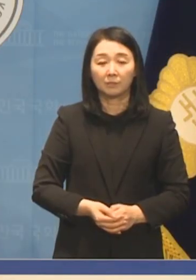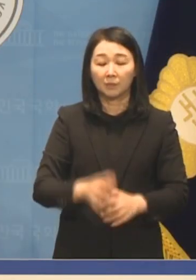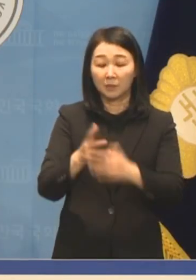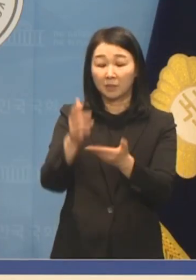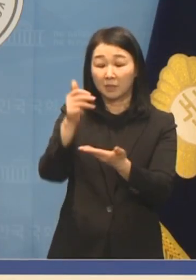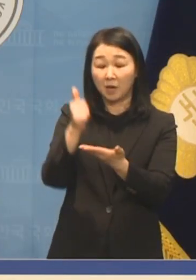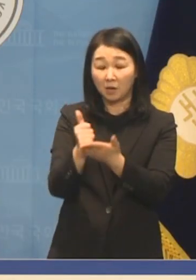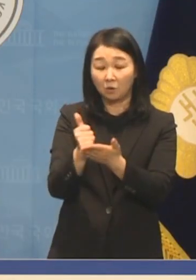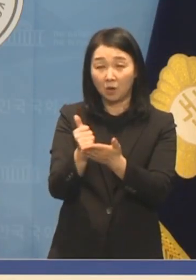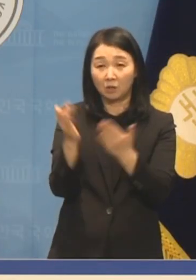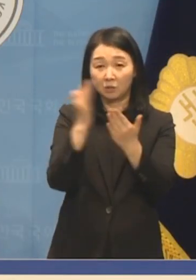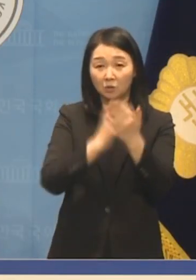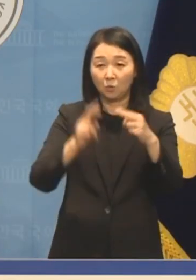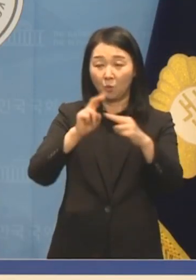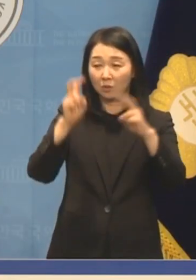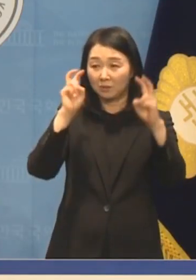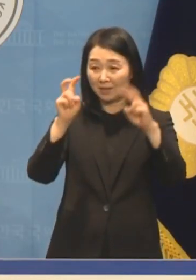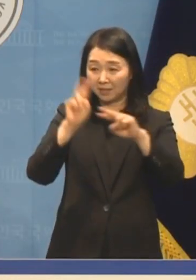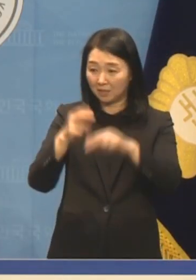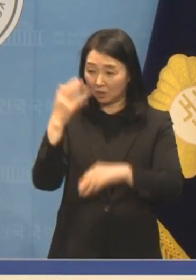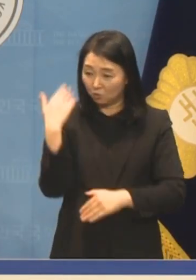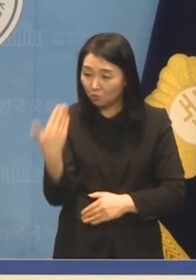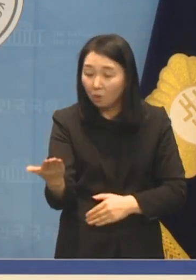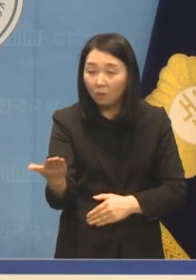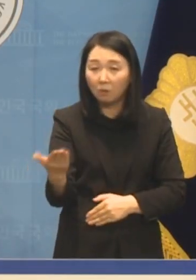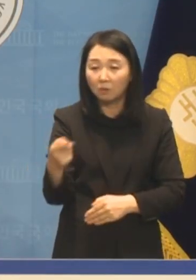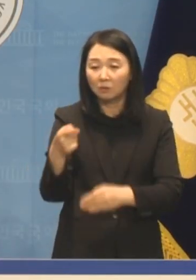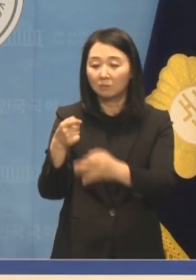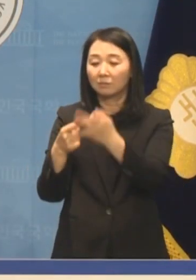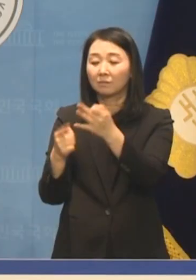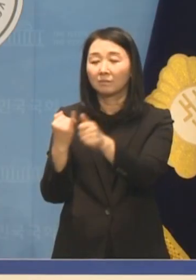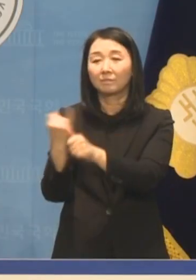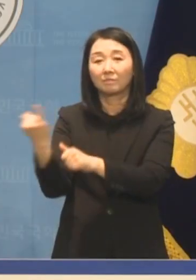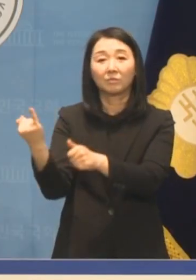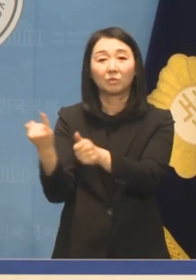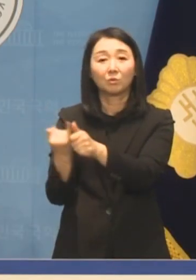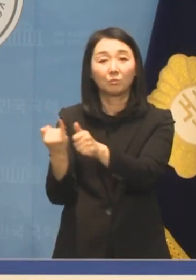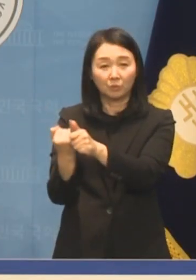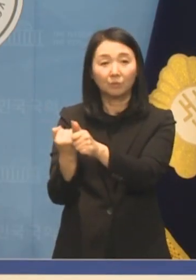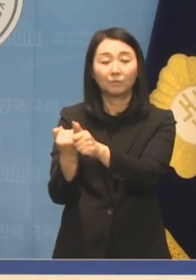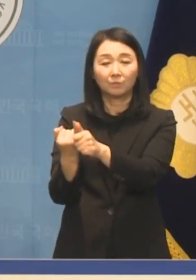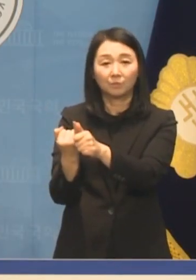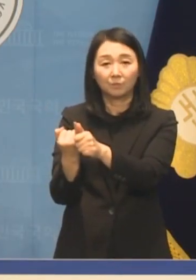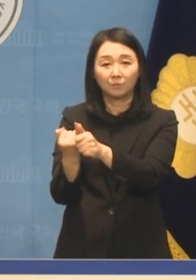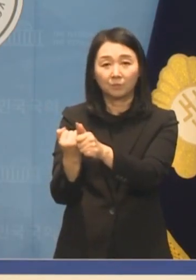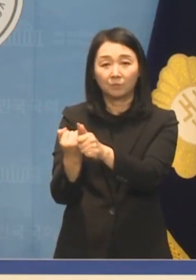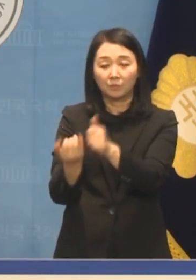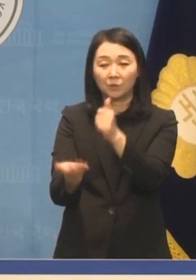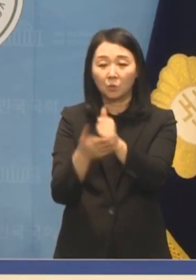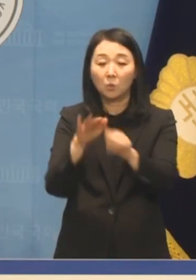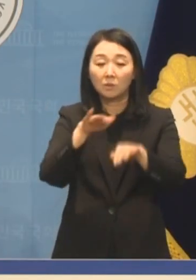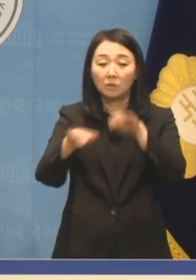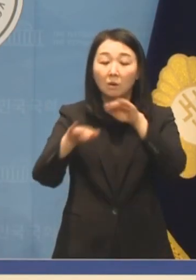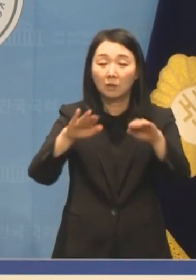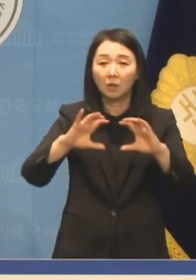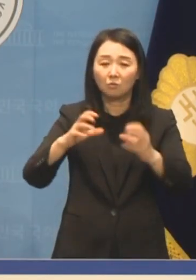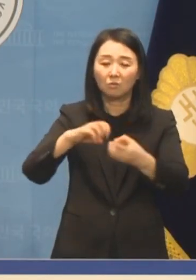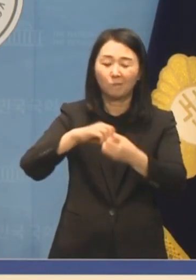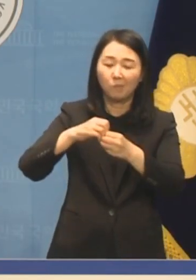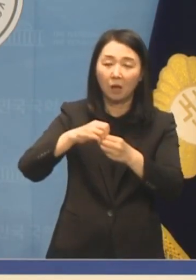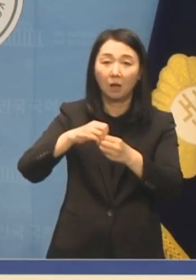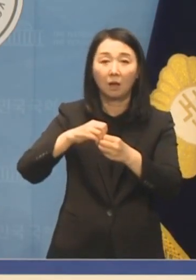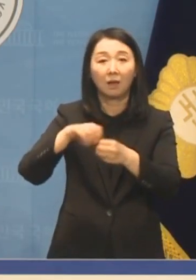장관이나 공기업 사장 자리 주겠다라고 한 김건희와 윤석열 대통령 부부의 공천 개입